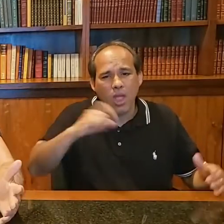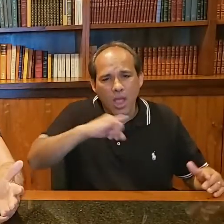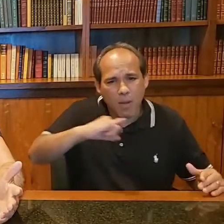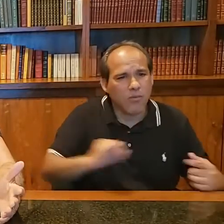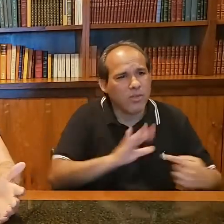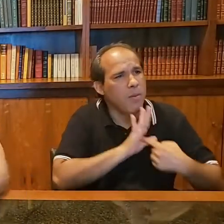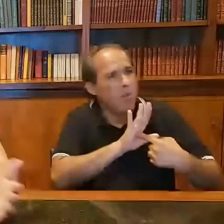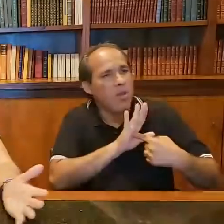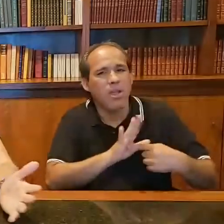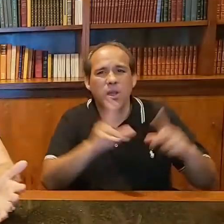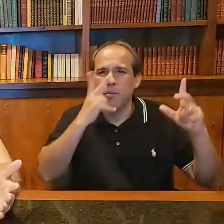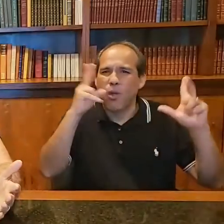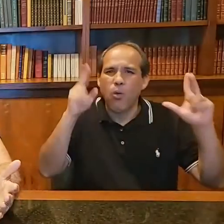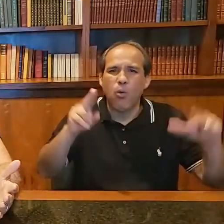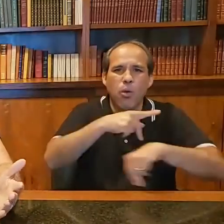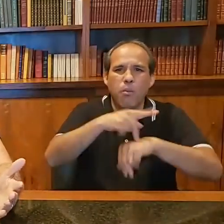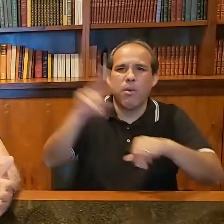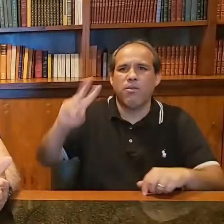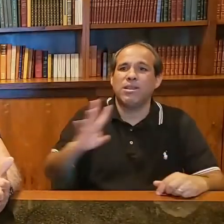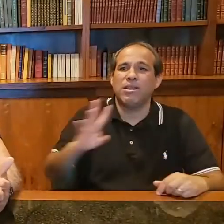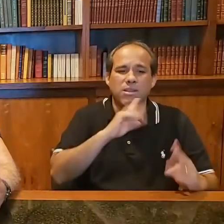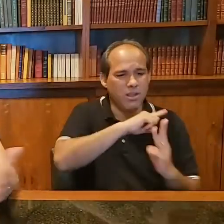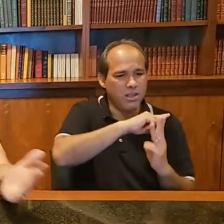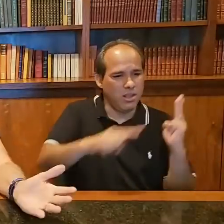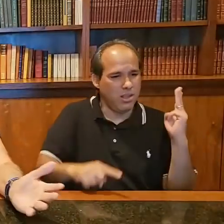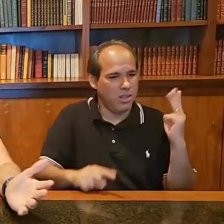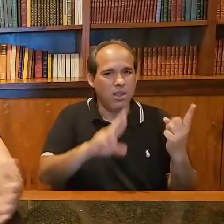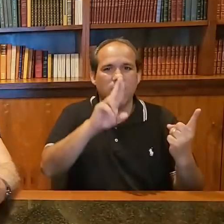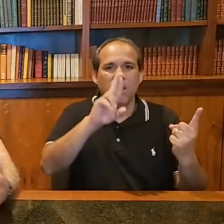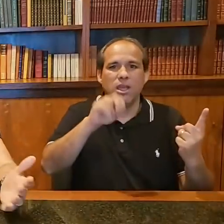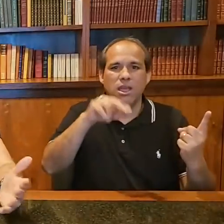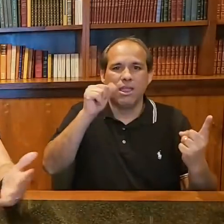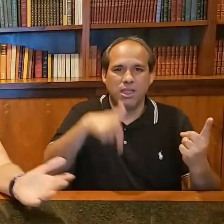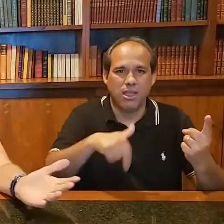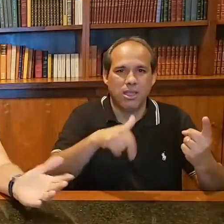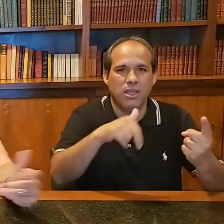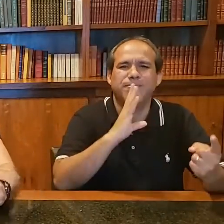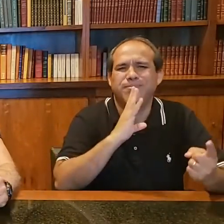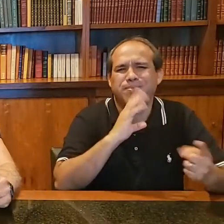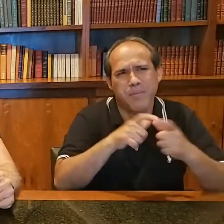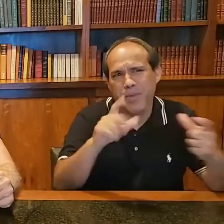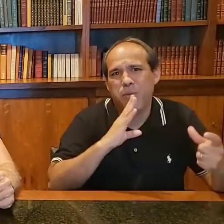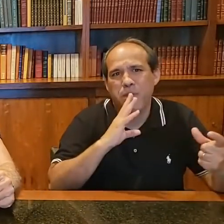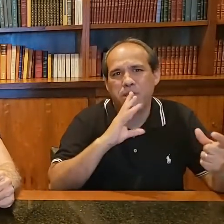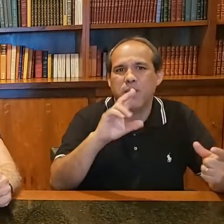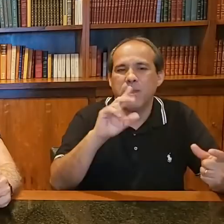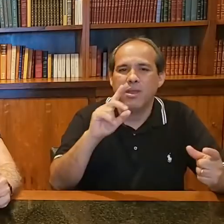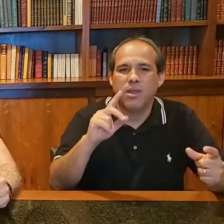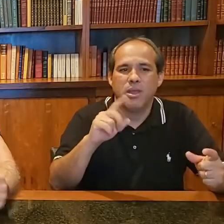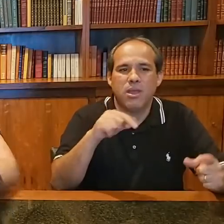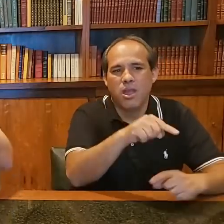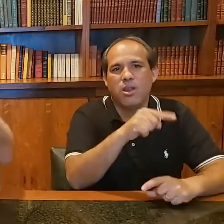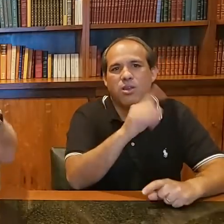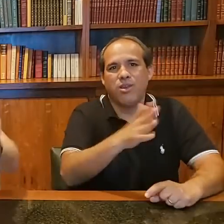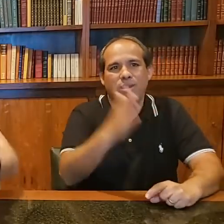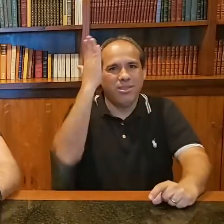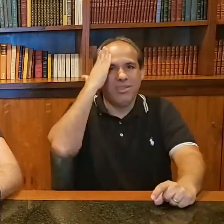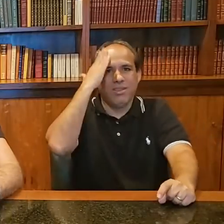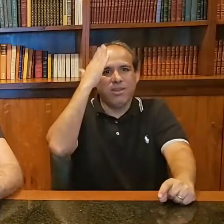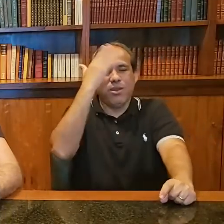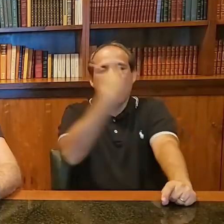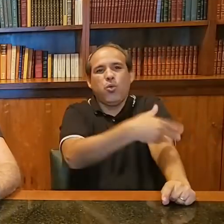lá, três marmão joões ali, o Renan Calheiros, conhecido, né? PhD e recordista